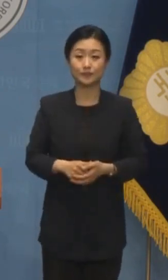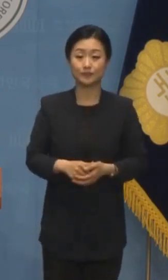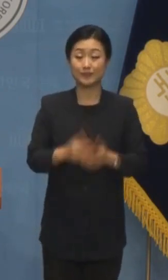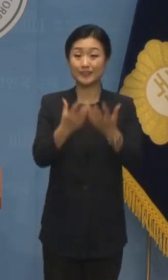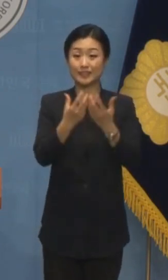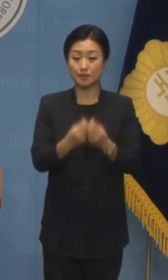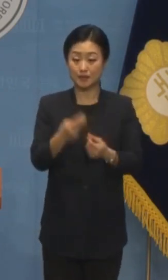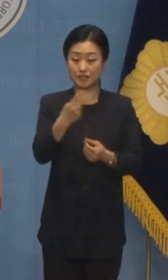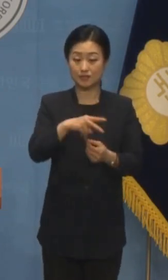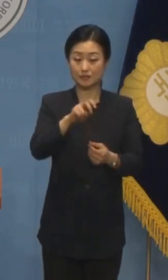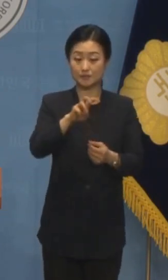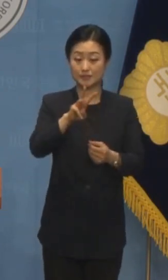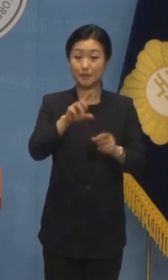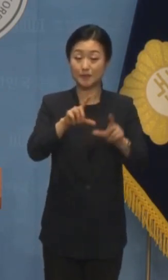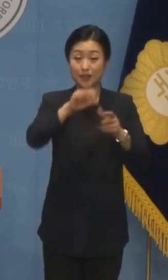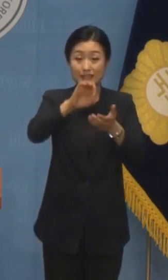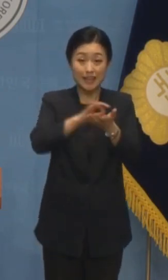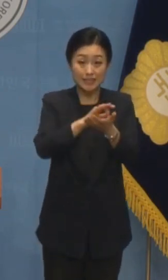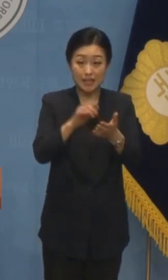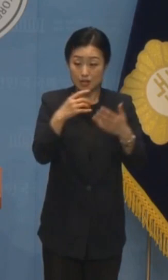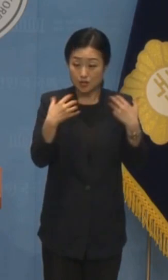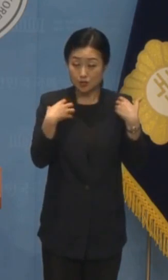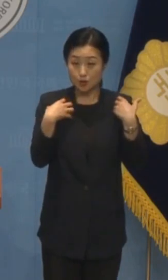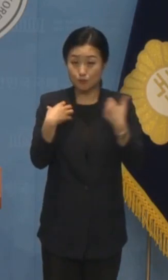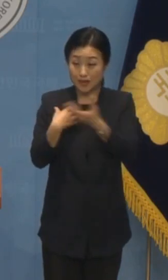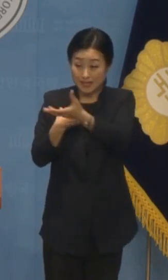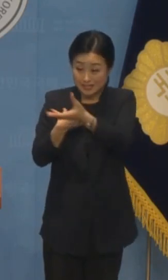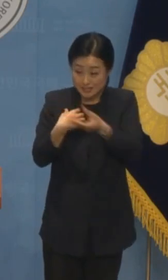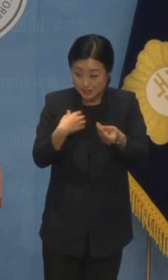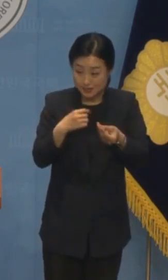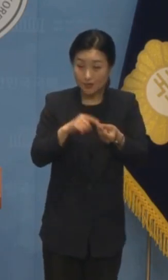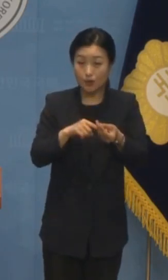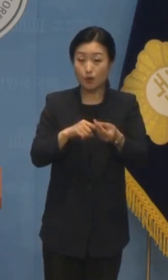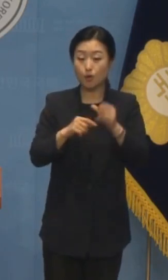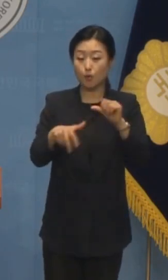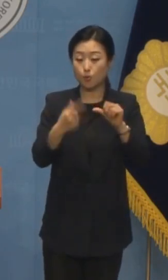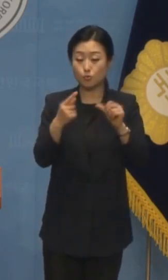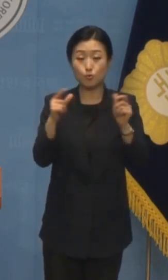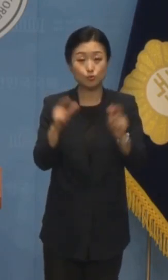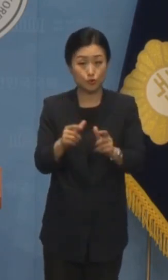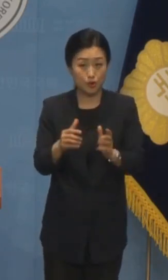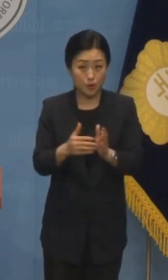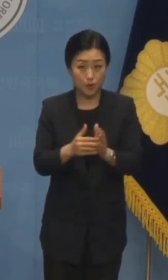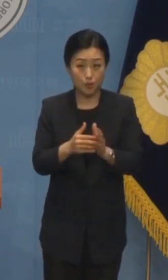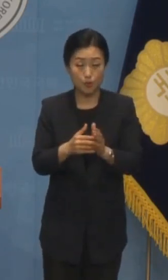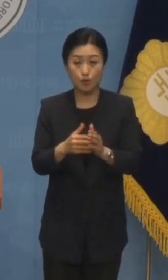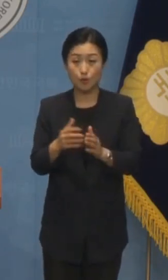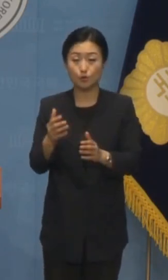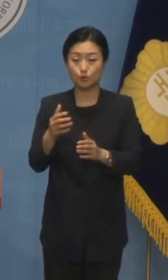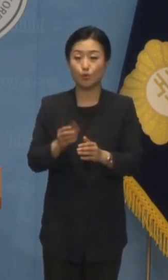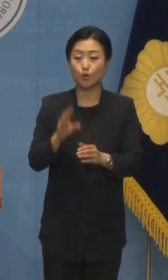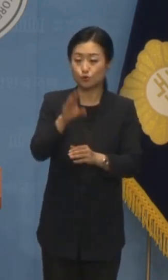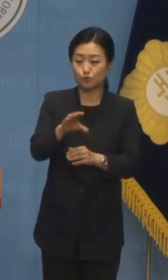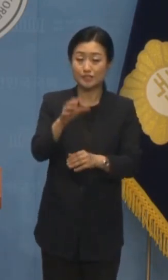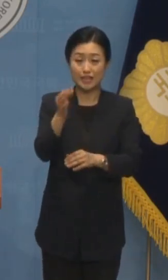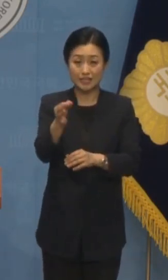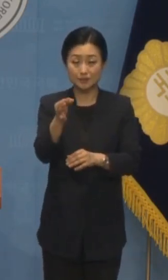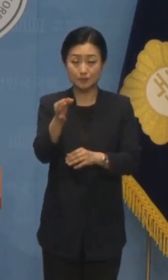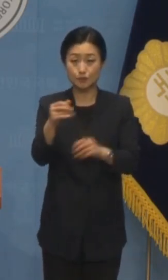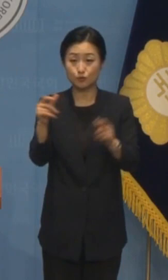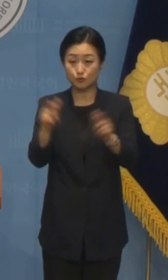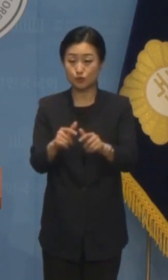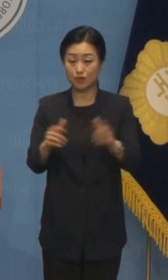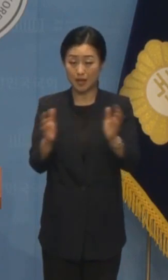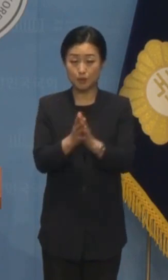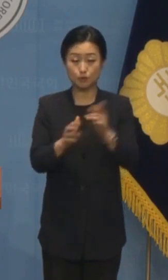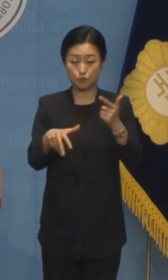예를 들어 2023년 예산에서 정부 융자금 지출이 전년 대비 5조 줄었고 출자금도 1.9조 원 줄어서 총 합쳐서 6.9조